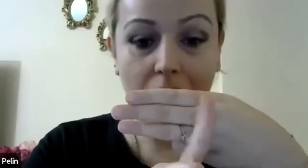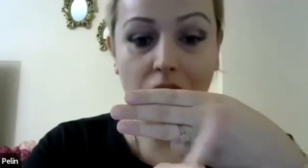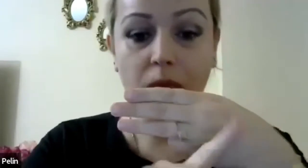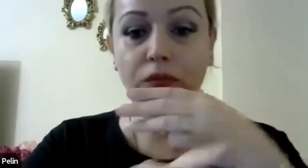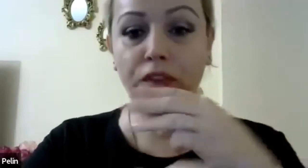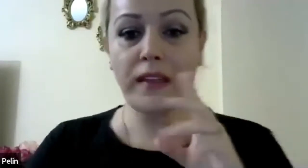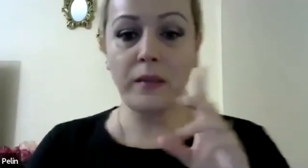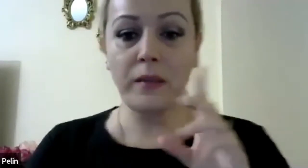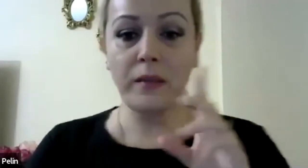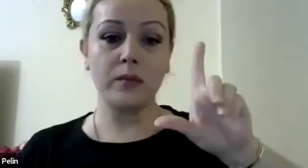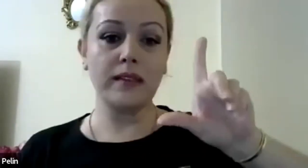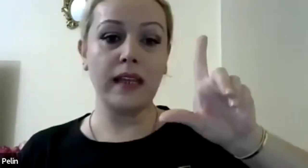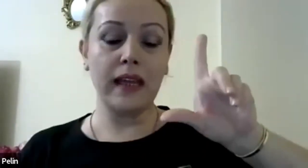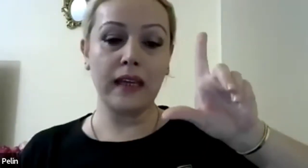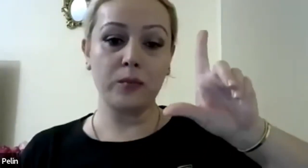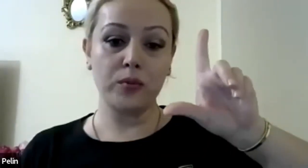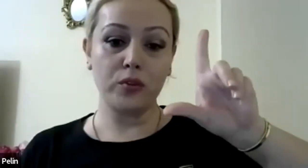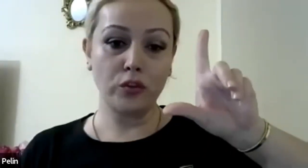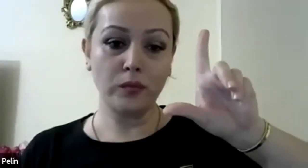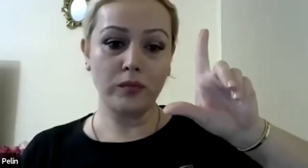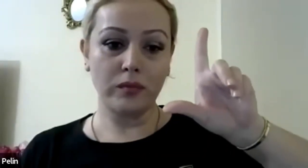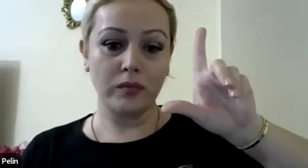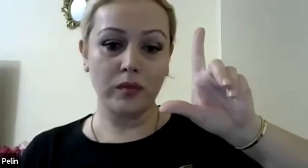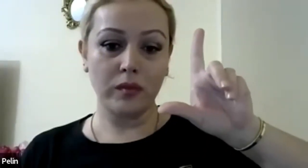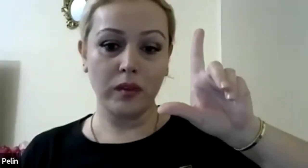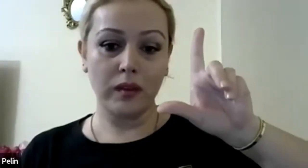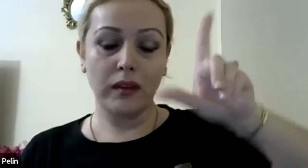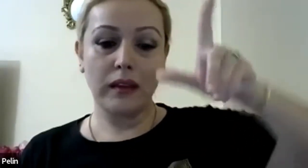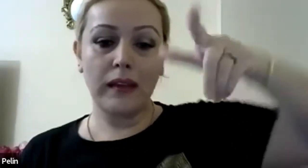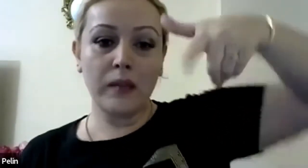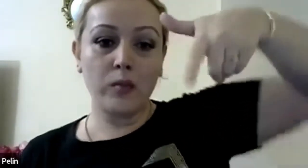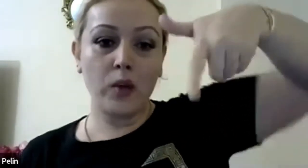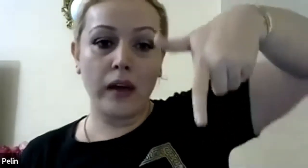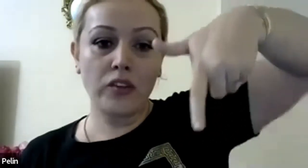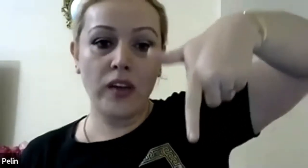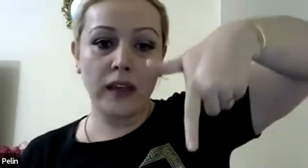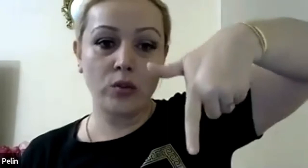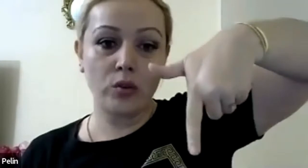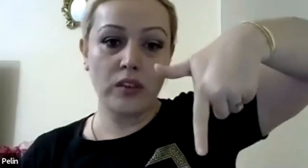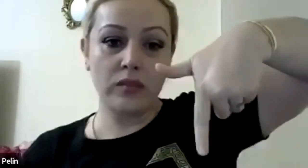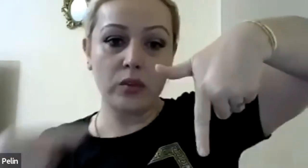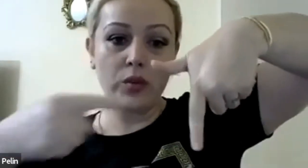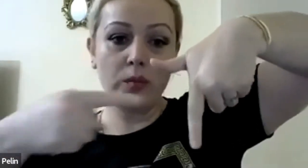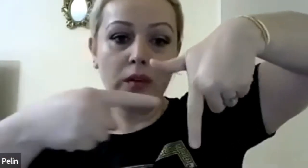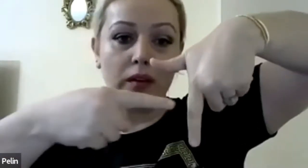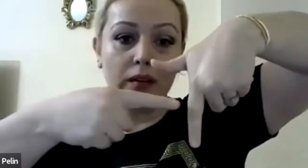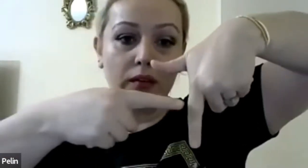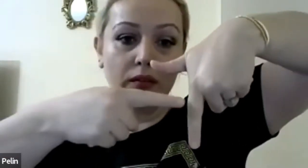Şimdi F demek istediğimde ise L yapıyorum. L'yi böyle aşağıya doğru çeviriyorum.